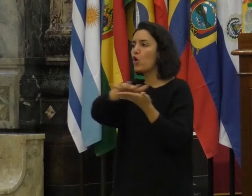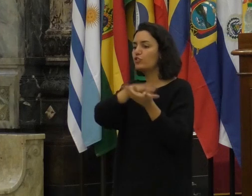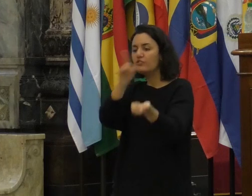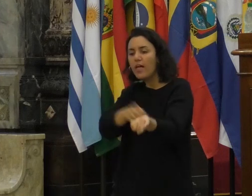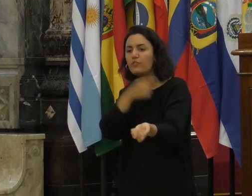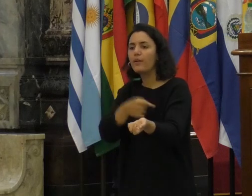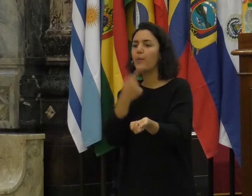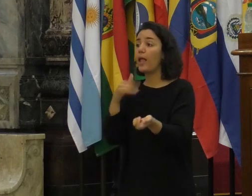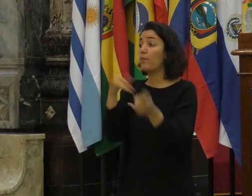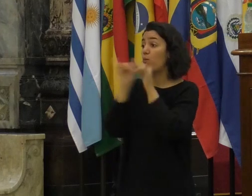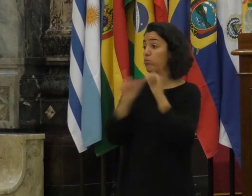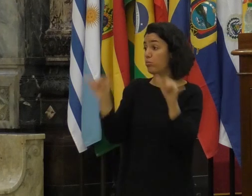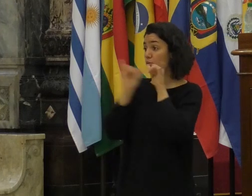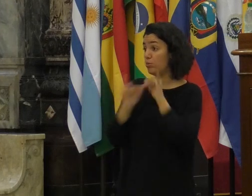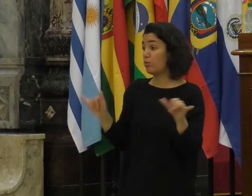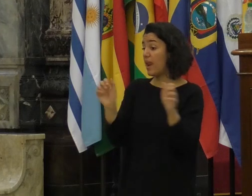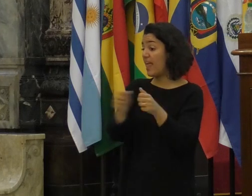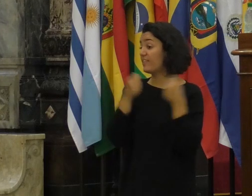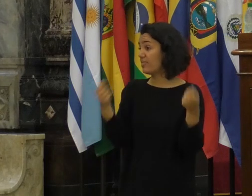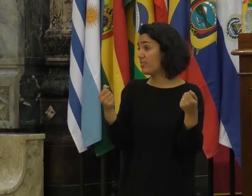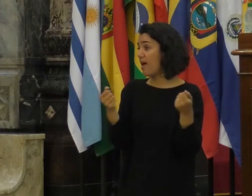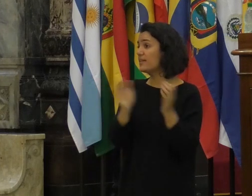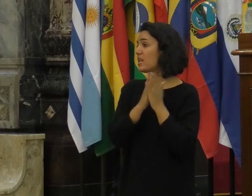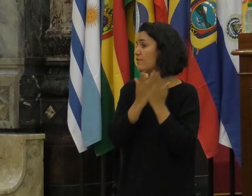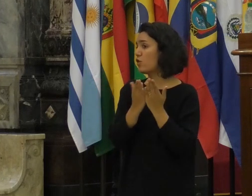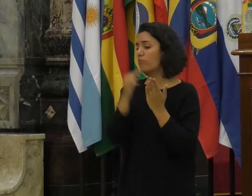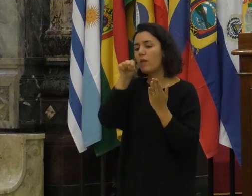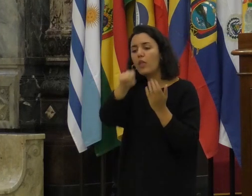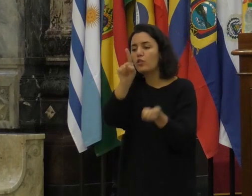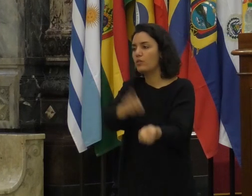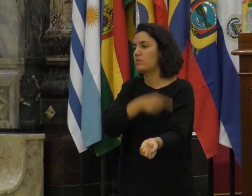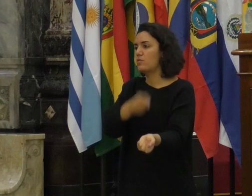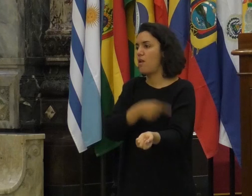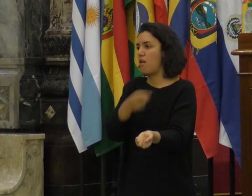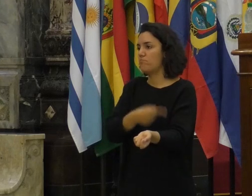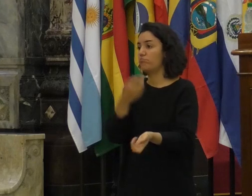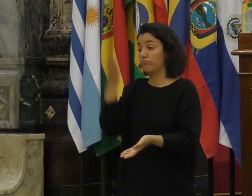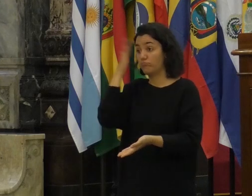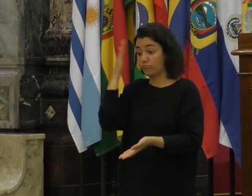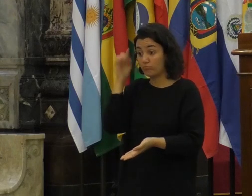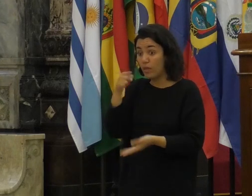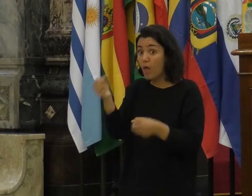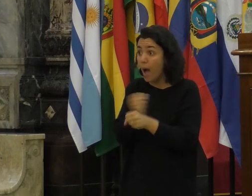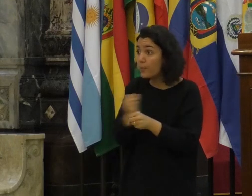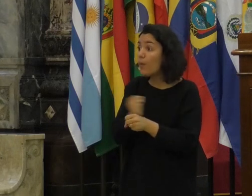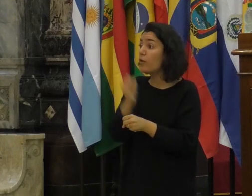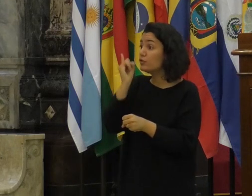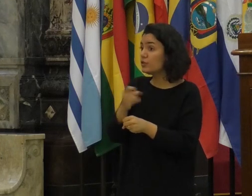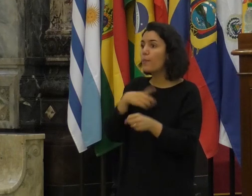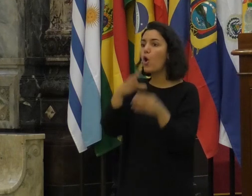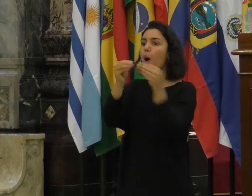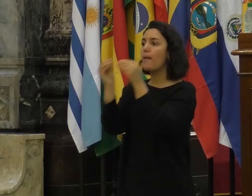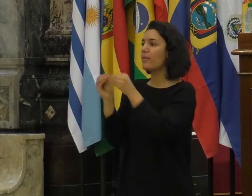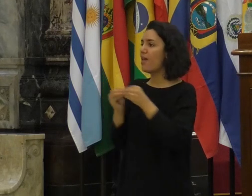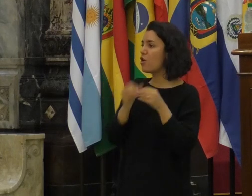la publicación en revistas y libros, conocimiento que es validado por pares. Su